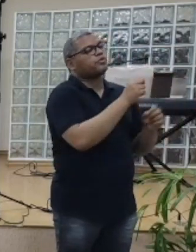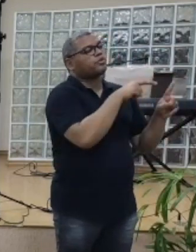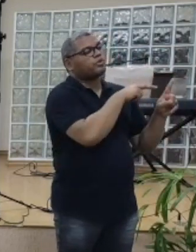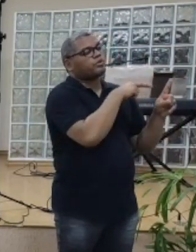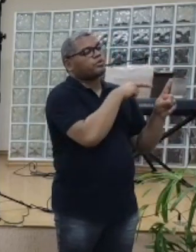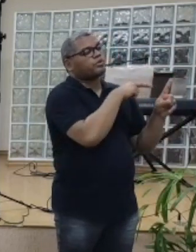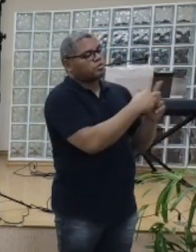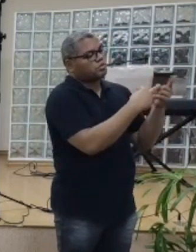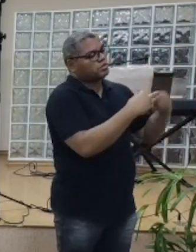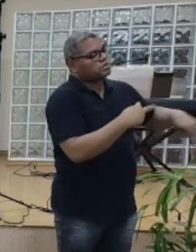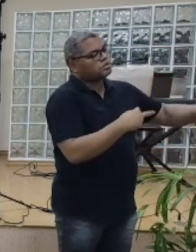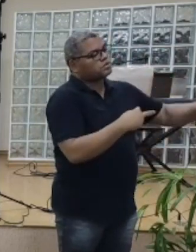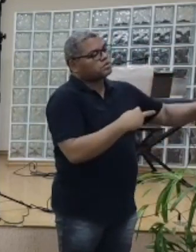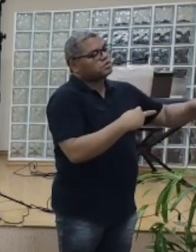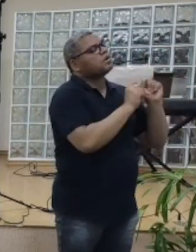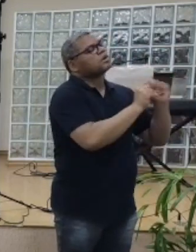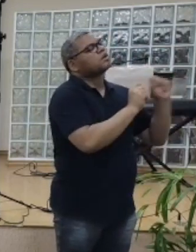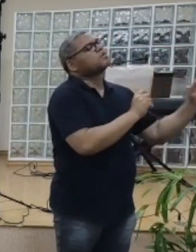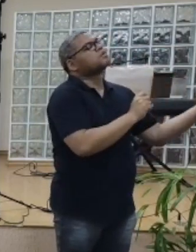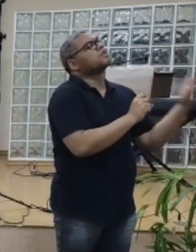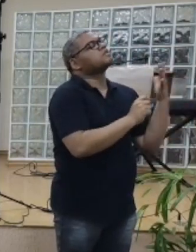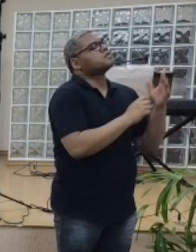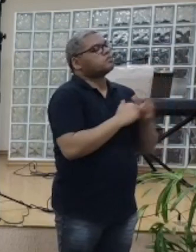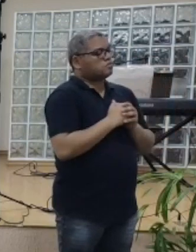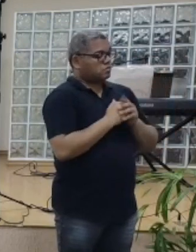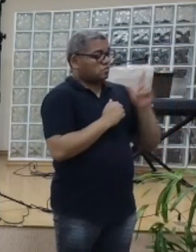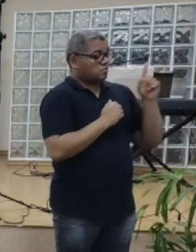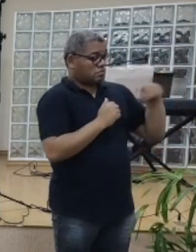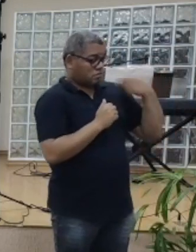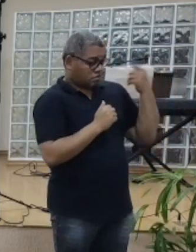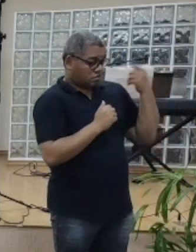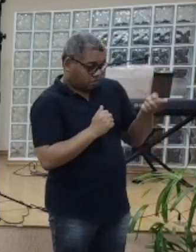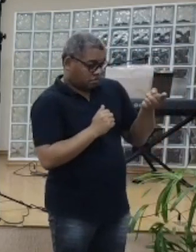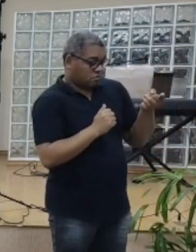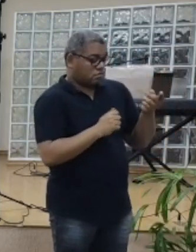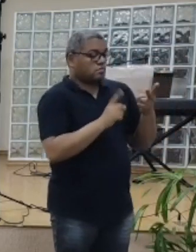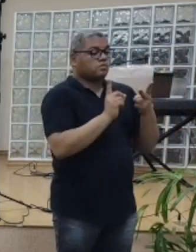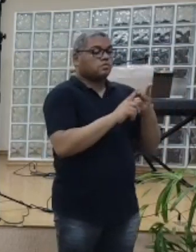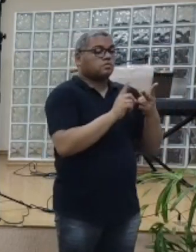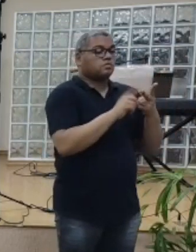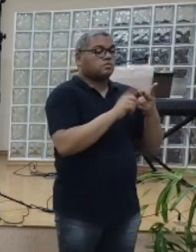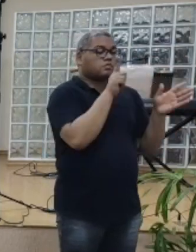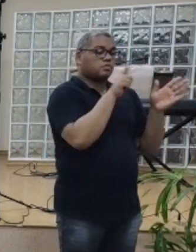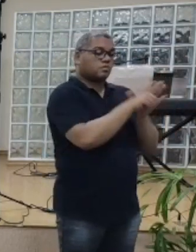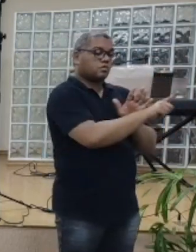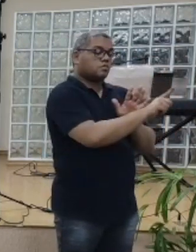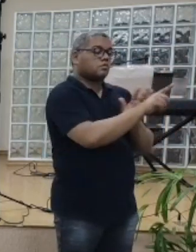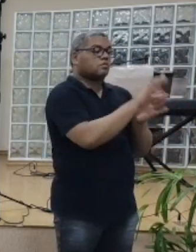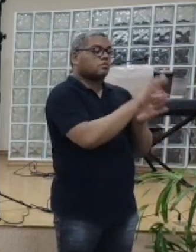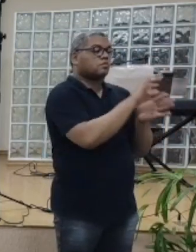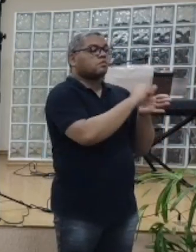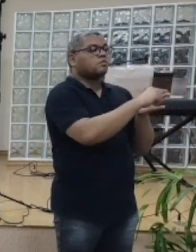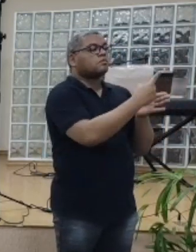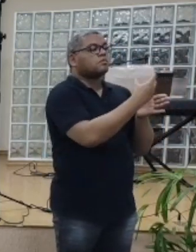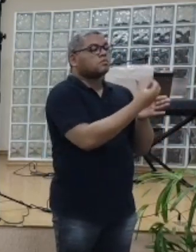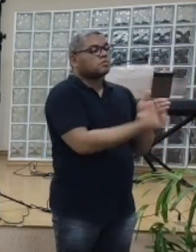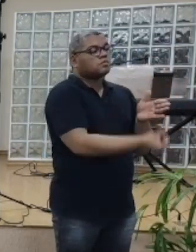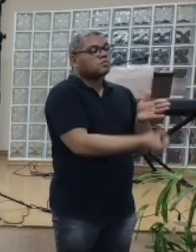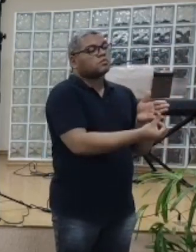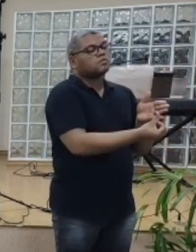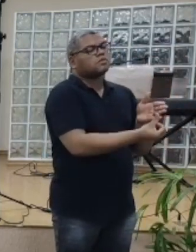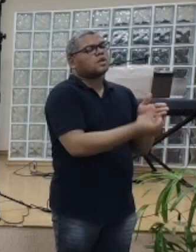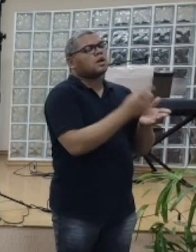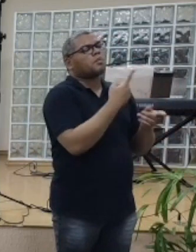O que é que aconteceu com a felicidade de vocês? E depois ele faz uma segunda pergunta no 16, será que por dizer